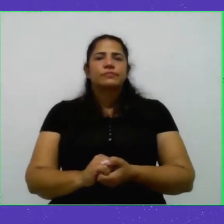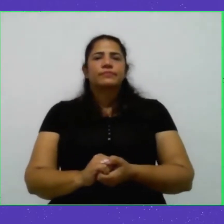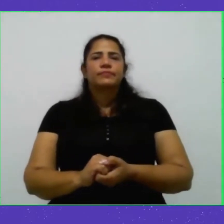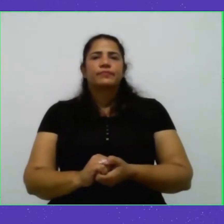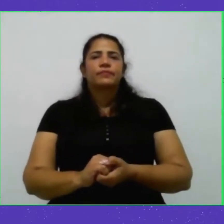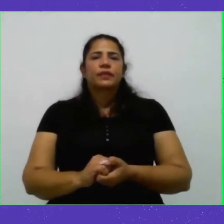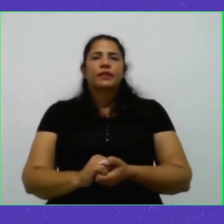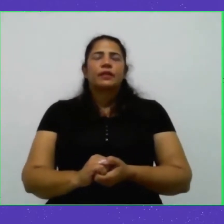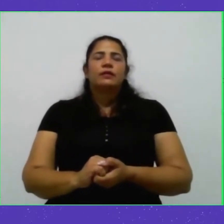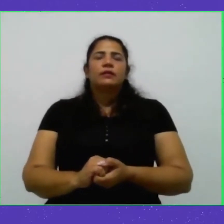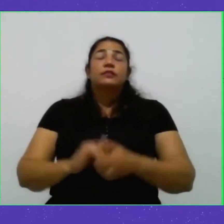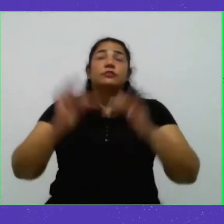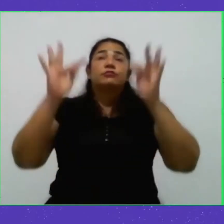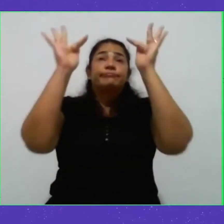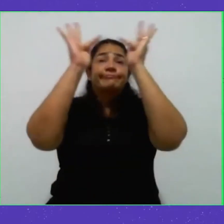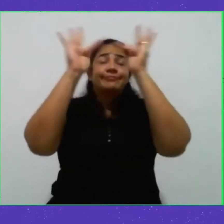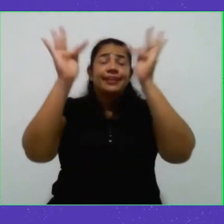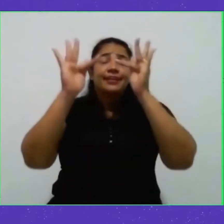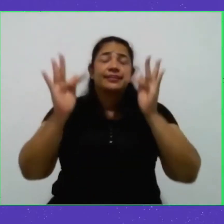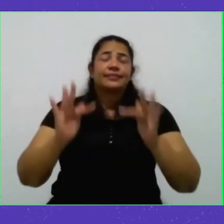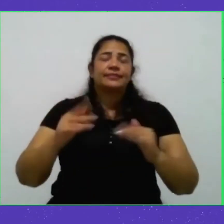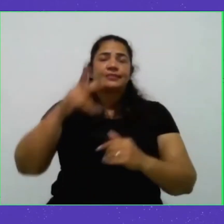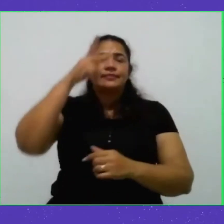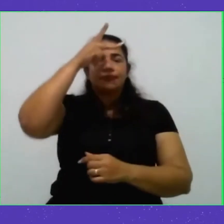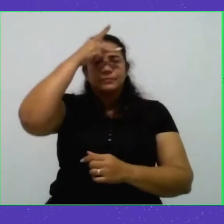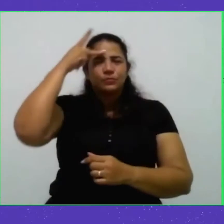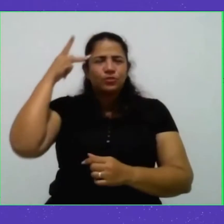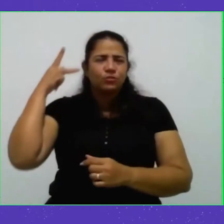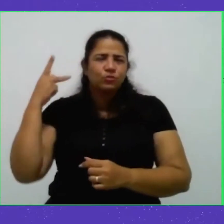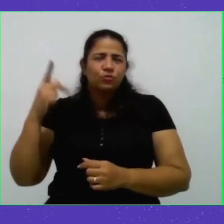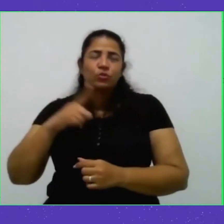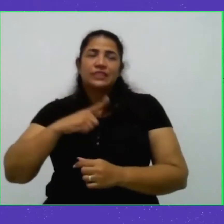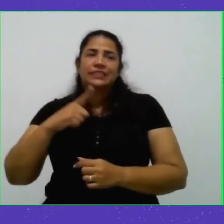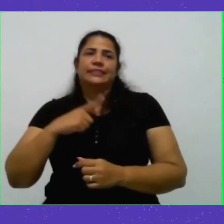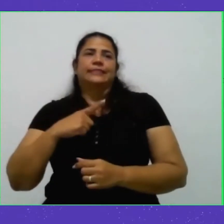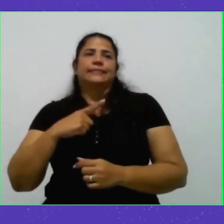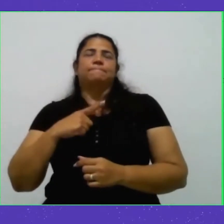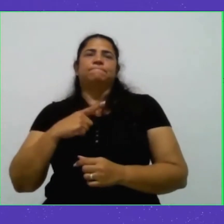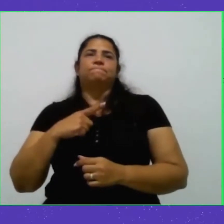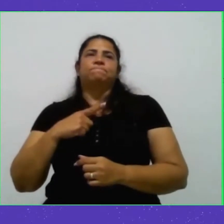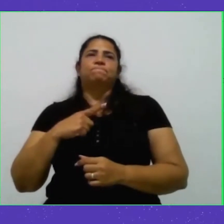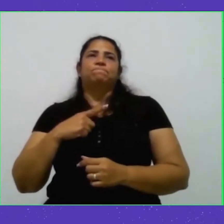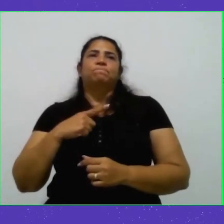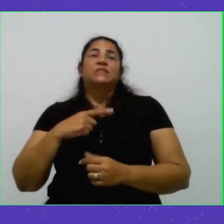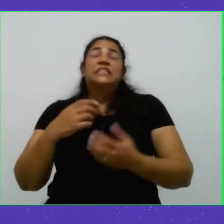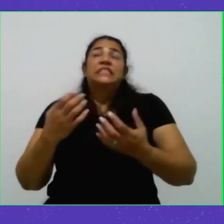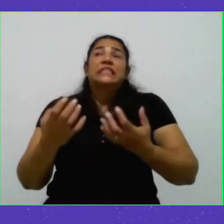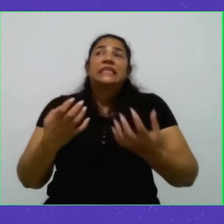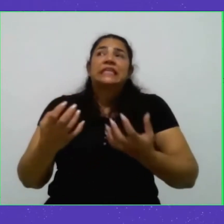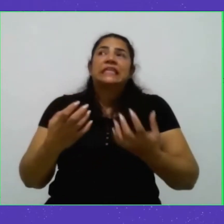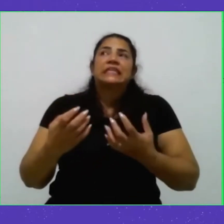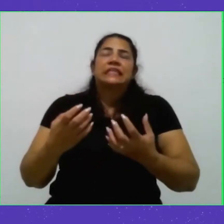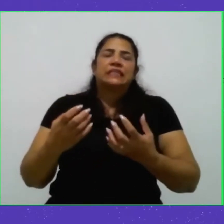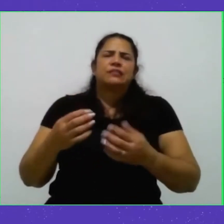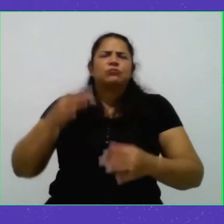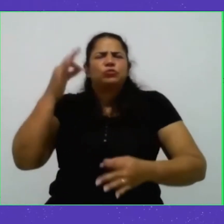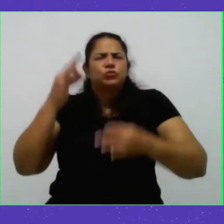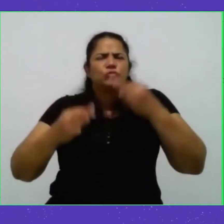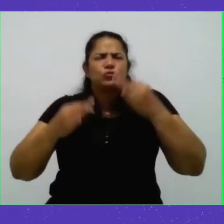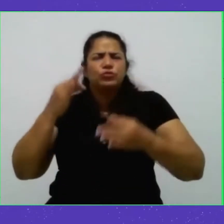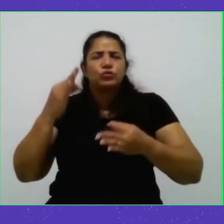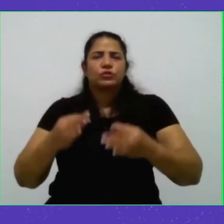sede de justiça, porque serão fartos. Lá em Salmo 89, 14, diz